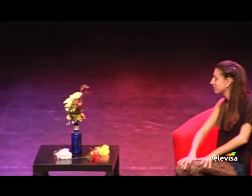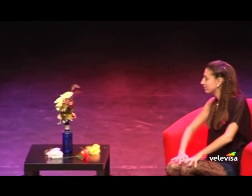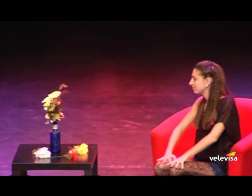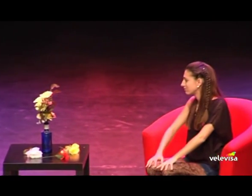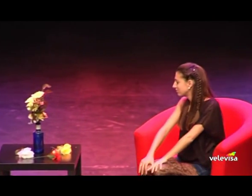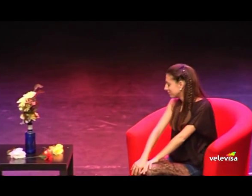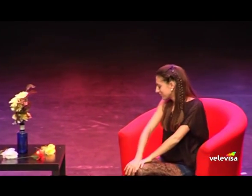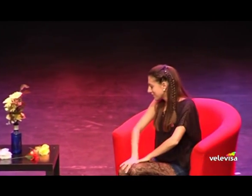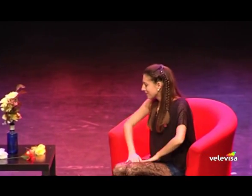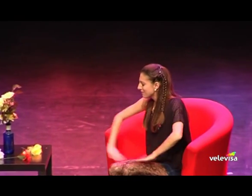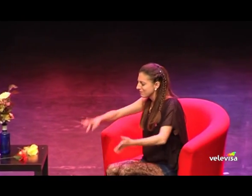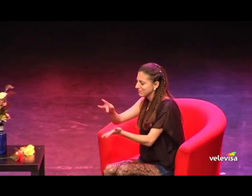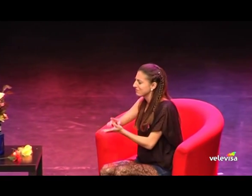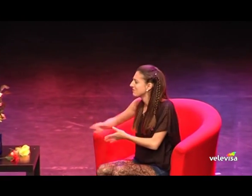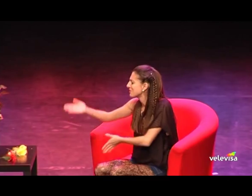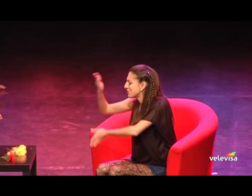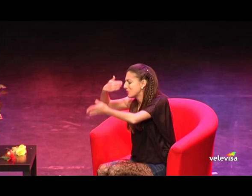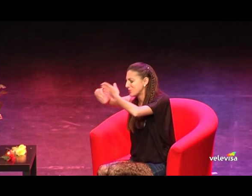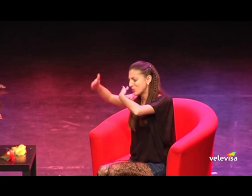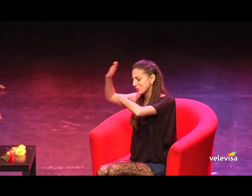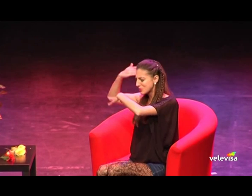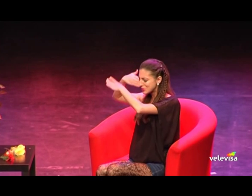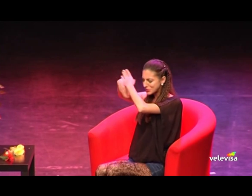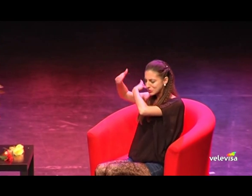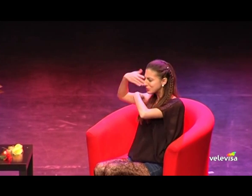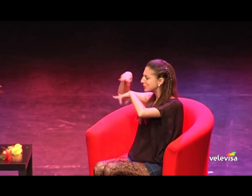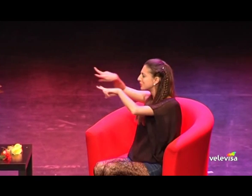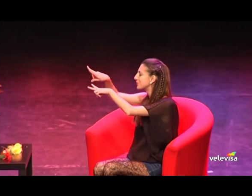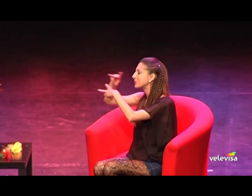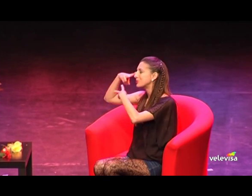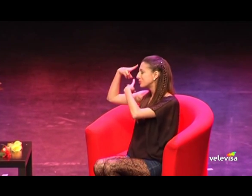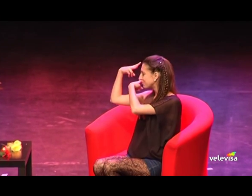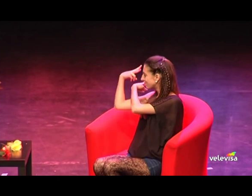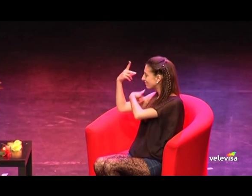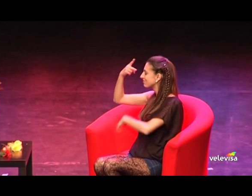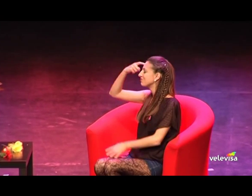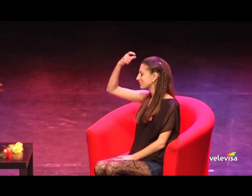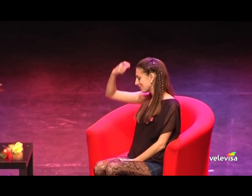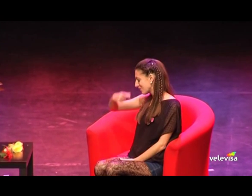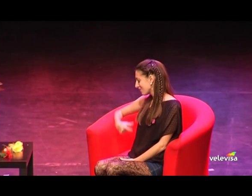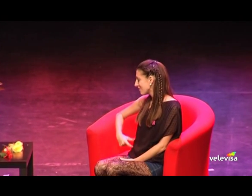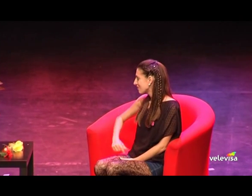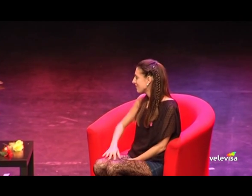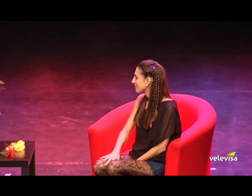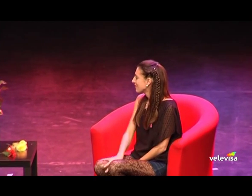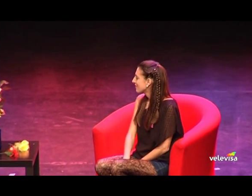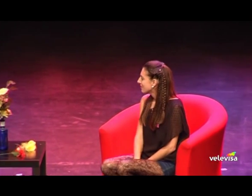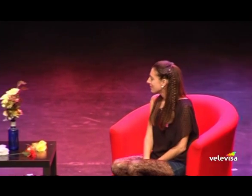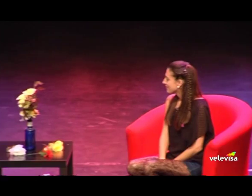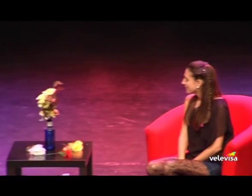Recuérdame Cuando mires a los ojos del pasado Cuando ya